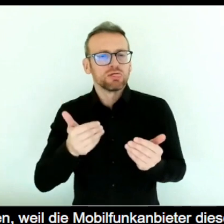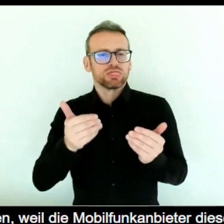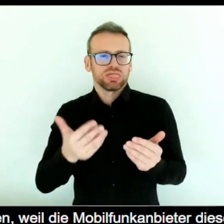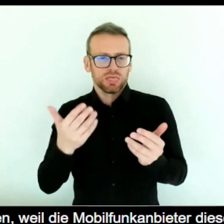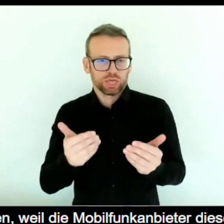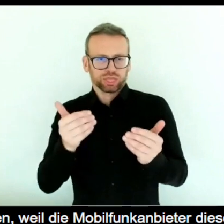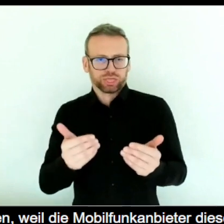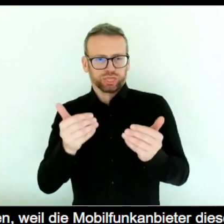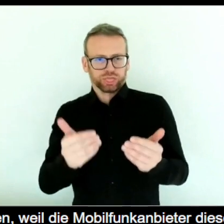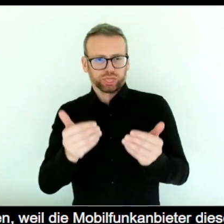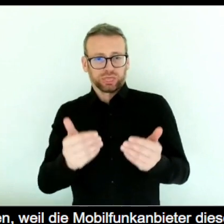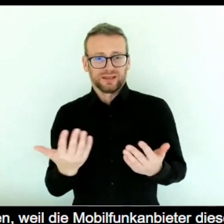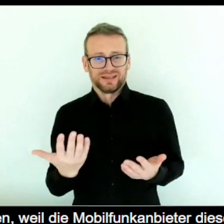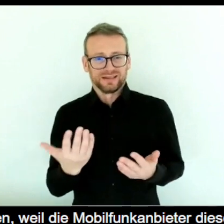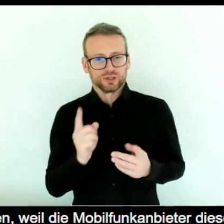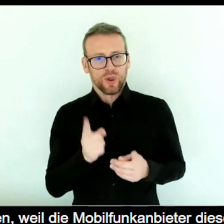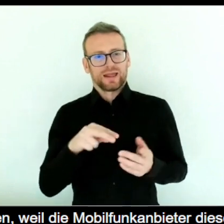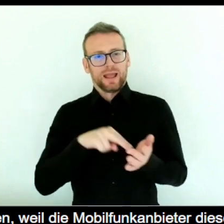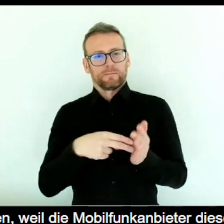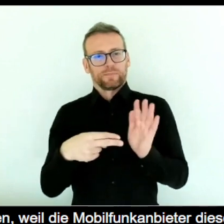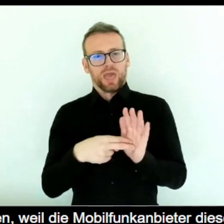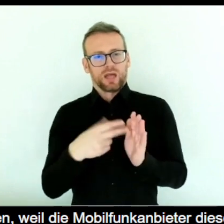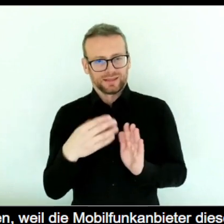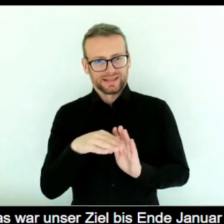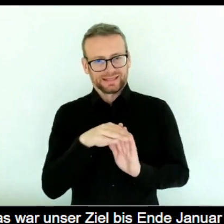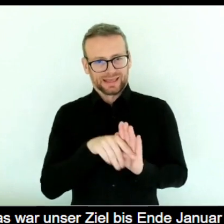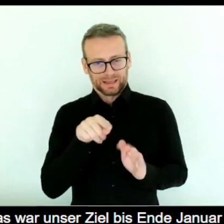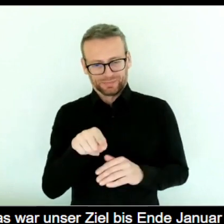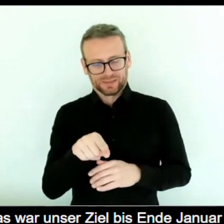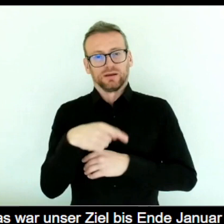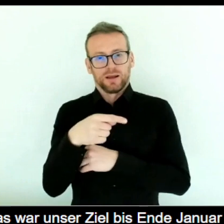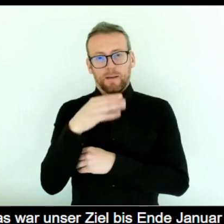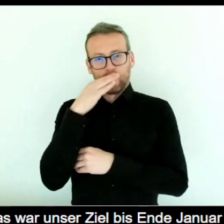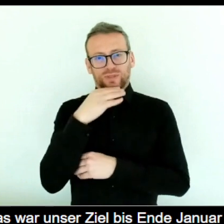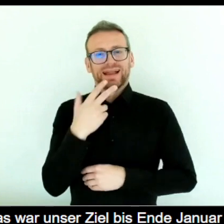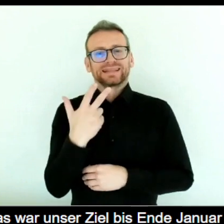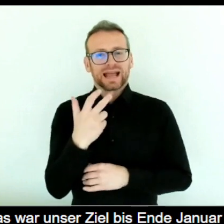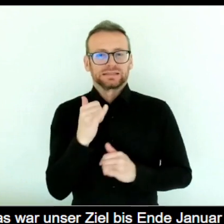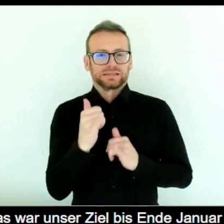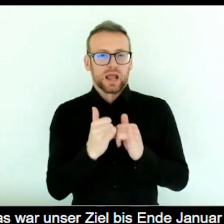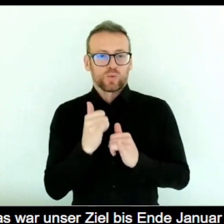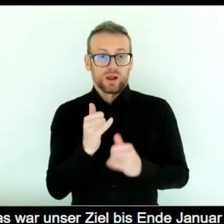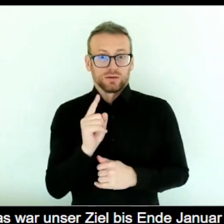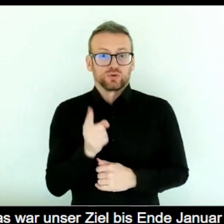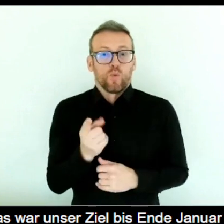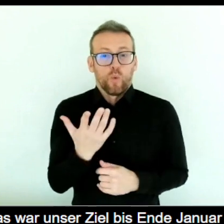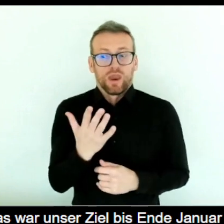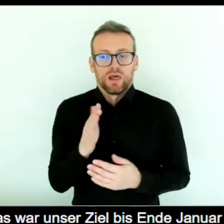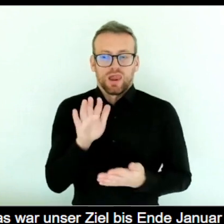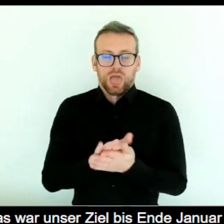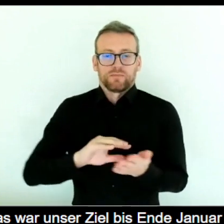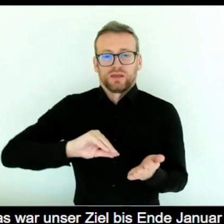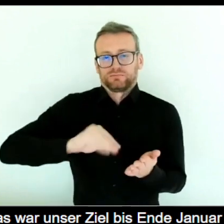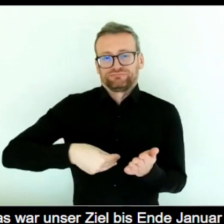können. Kurz zu den Eckdaten. Wir sagen, jeder KMU-Betrieb bis zu 249